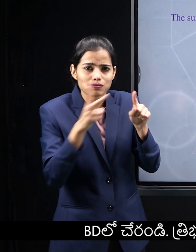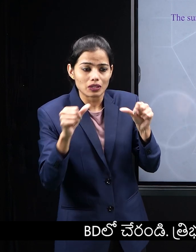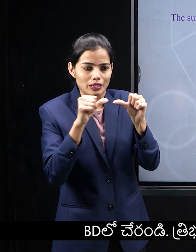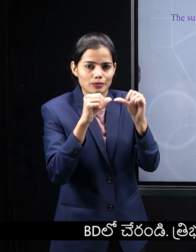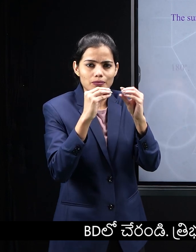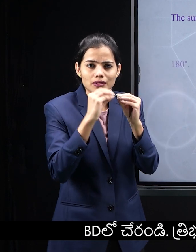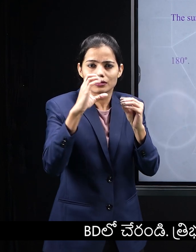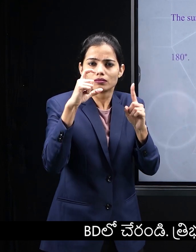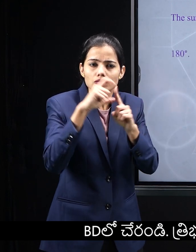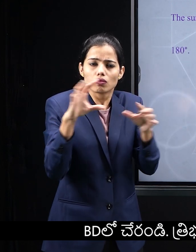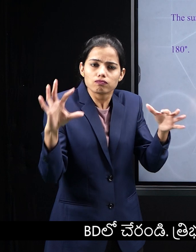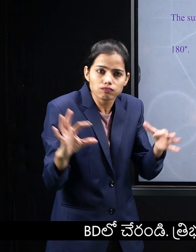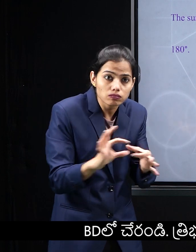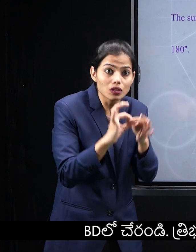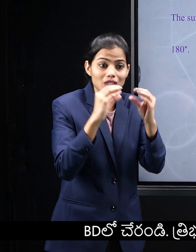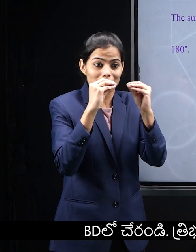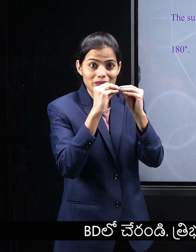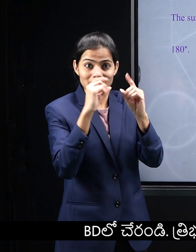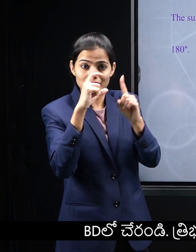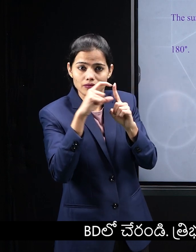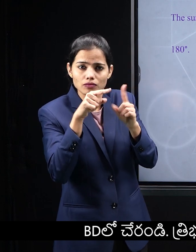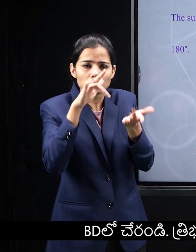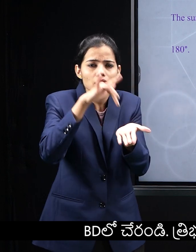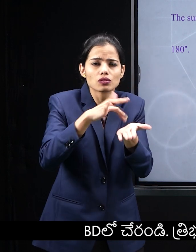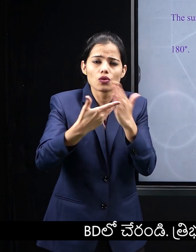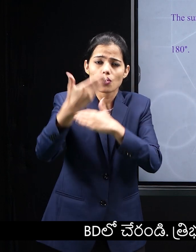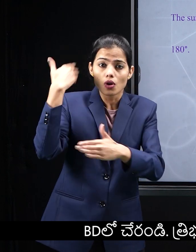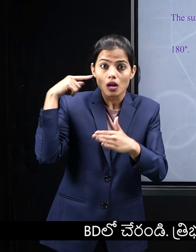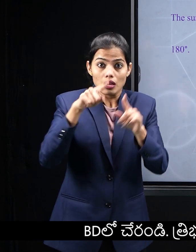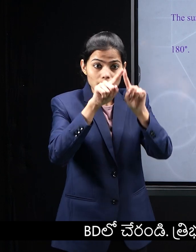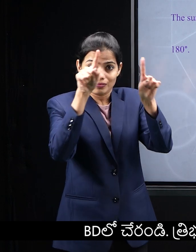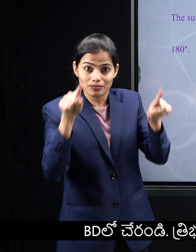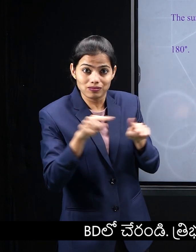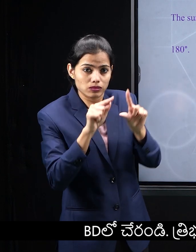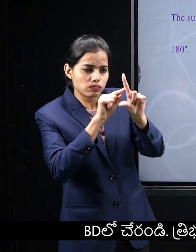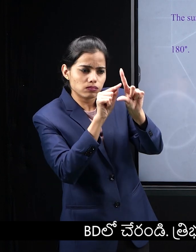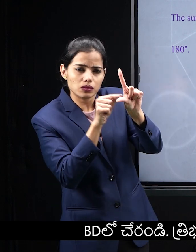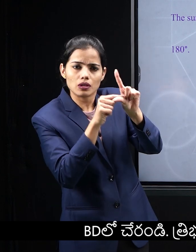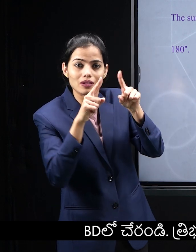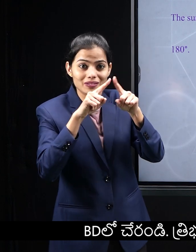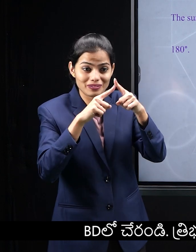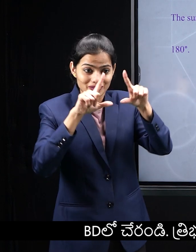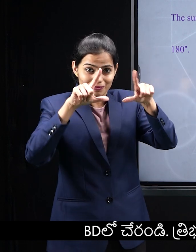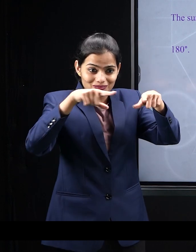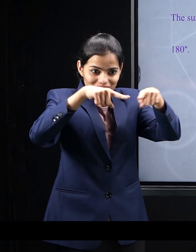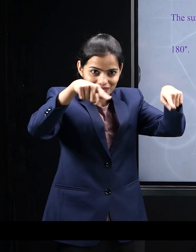BDలో చేరండి. త్రిభుజం యొక్క కోణాల మొత్తం 180 డిగ్రీలు. కాబట్టి